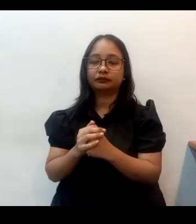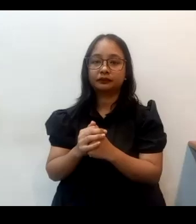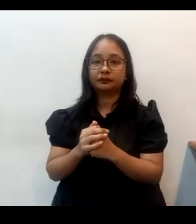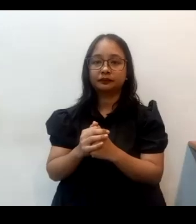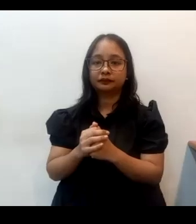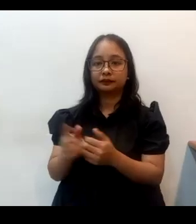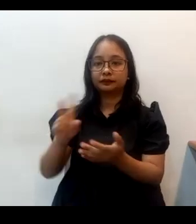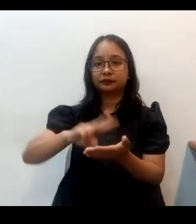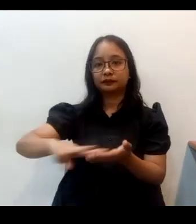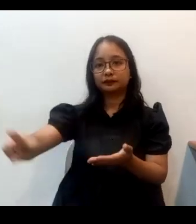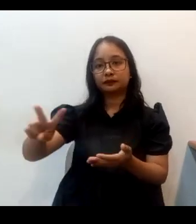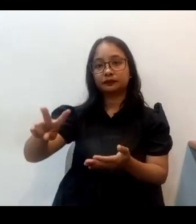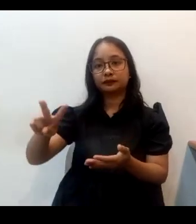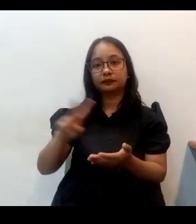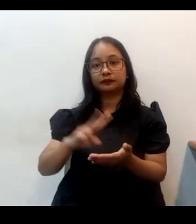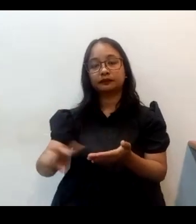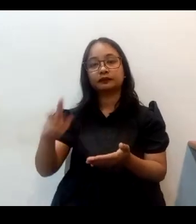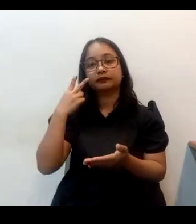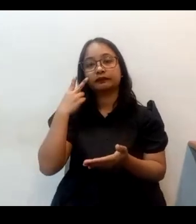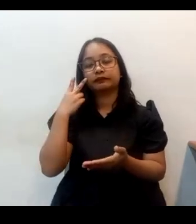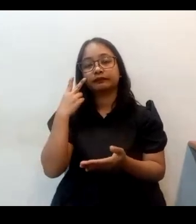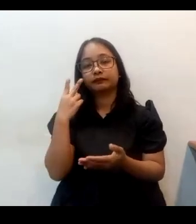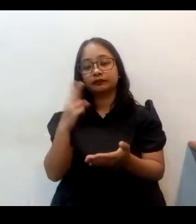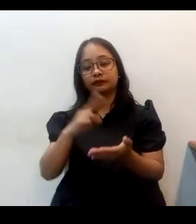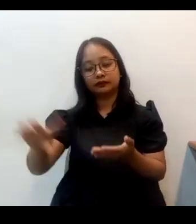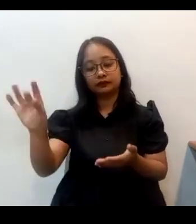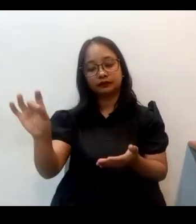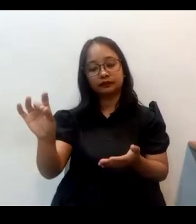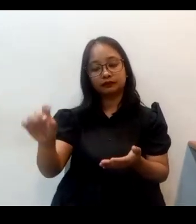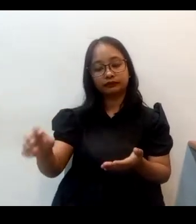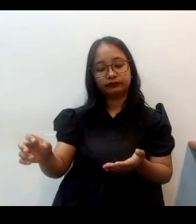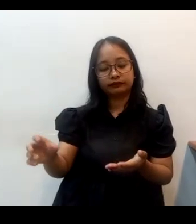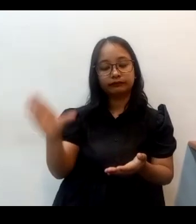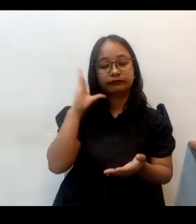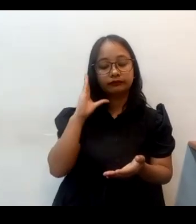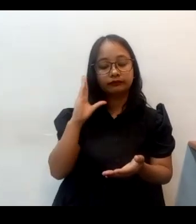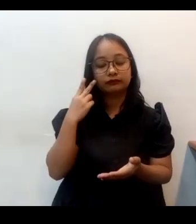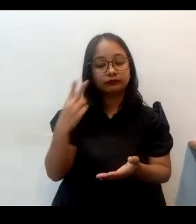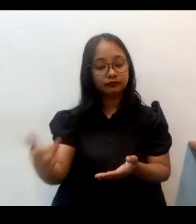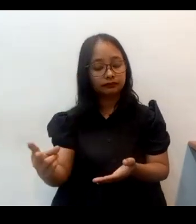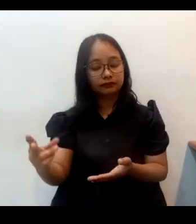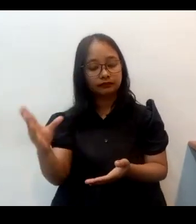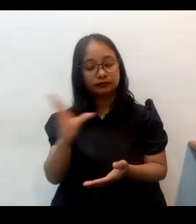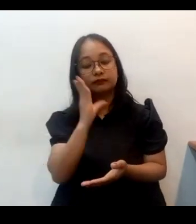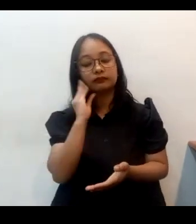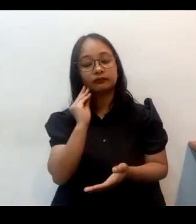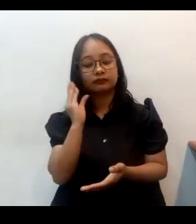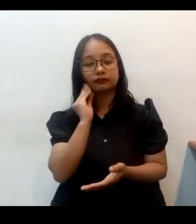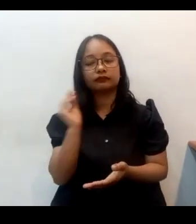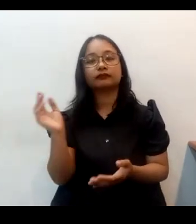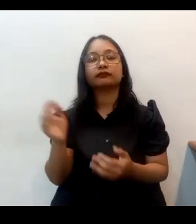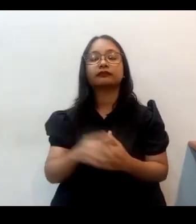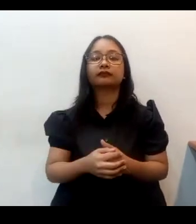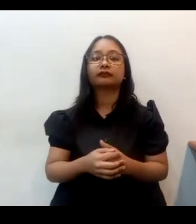Kaya, Don't just observe it. Taste it. kaya sinasabi sa verse 8, subukan ninyo, huwag niyo lamang pong